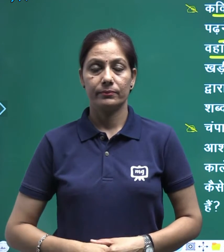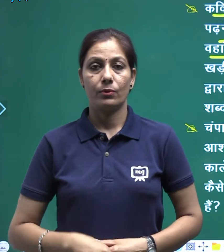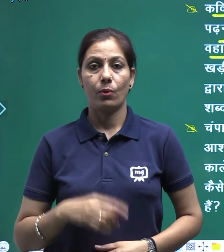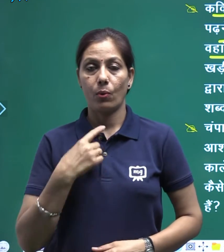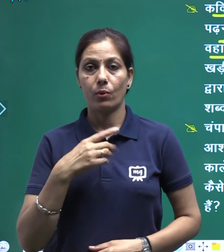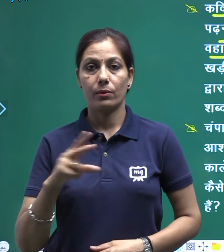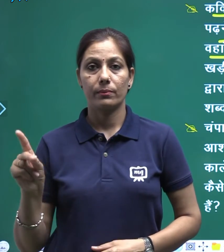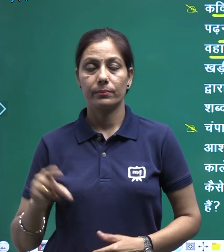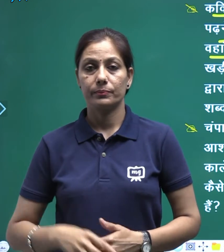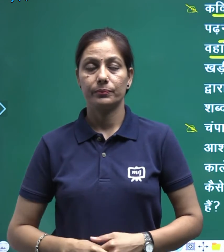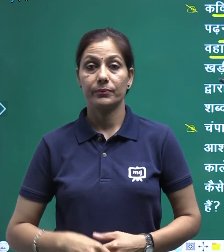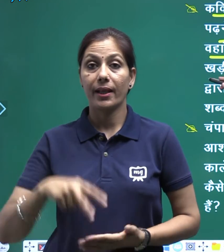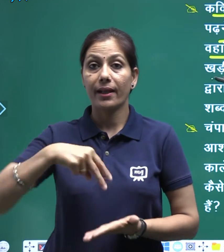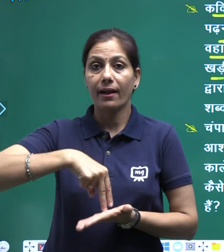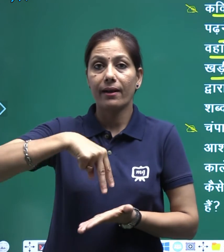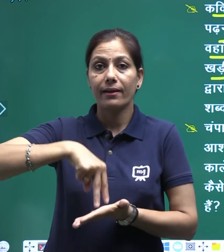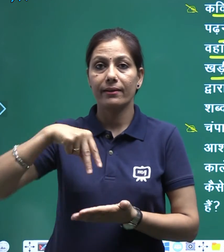और खड़ी खड़ी